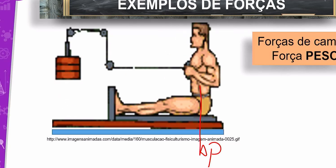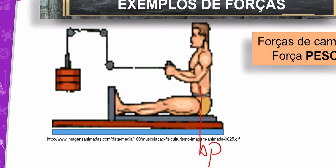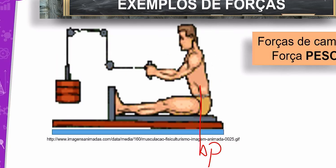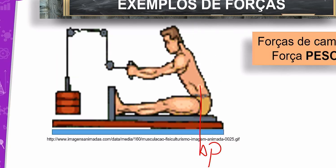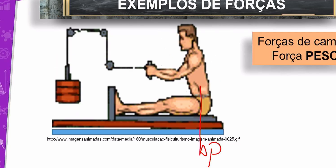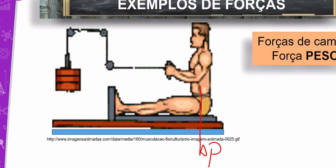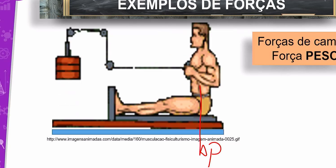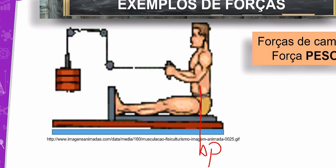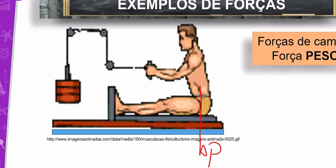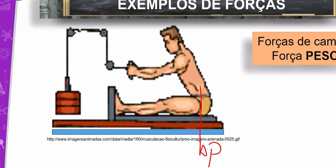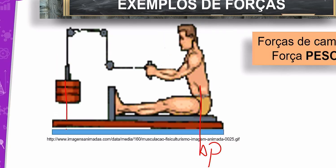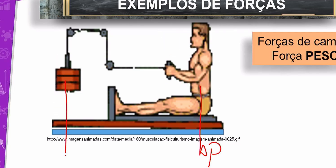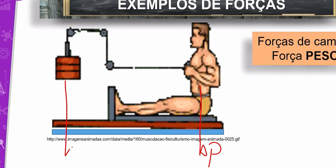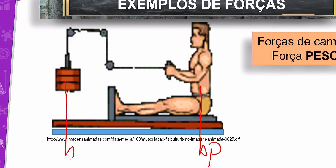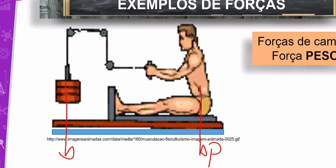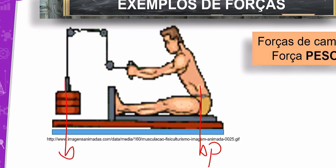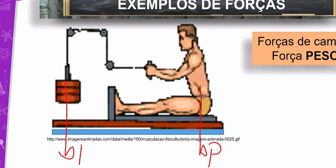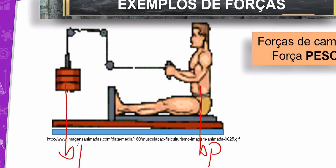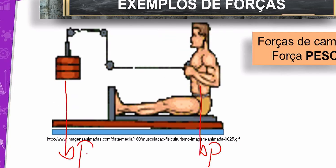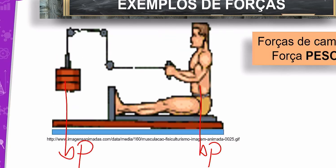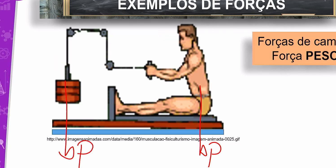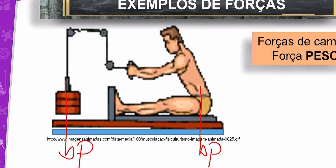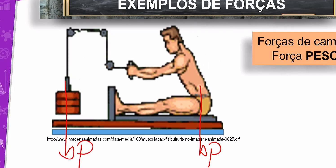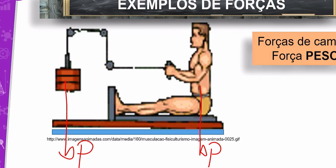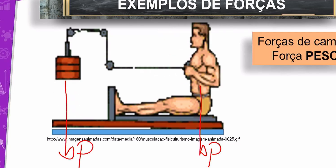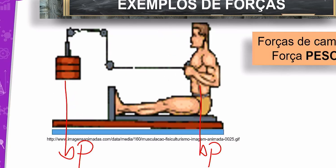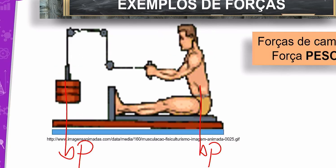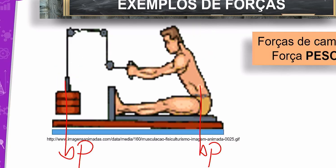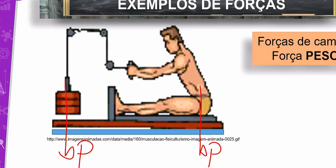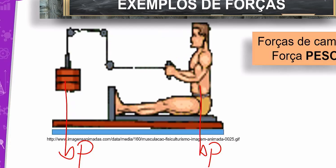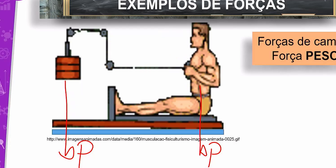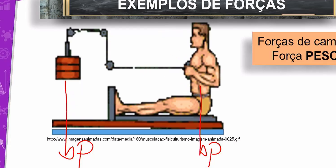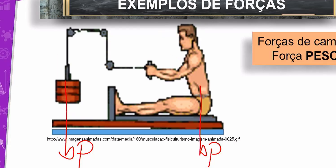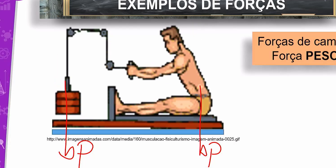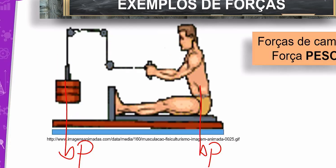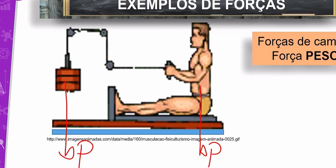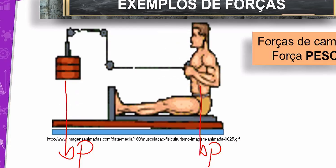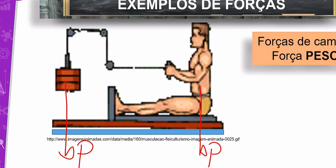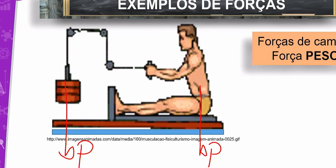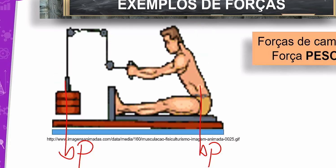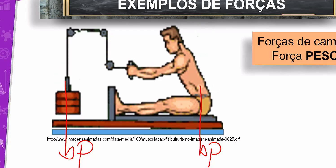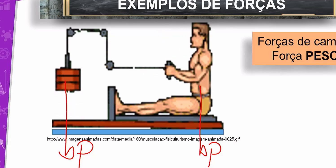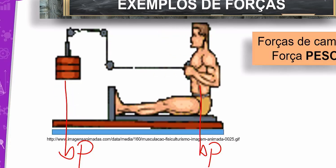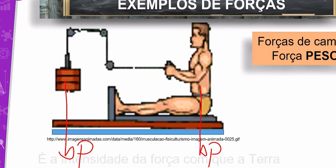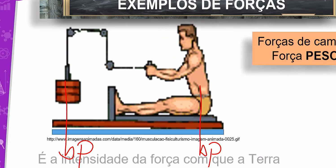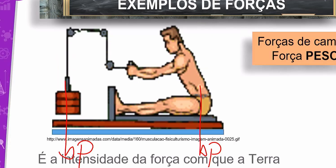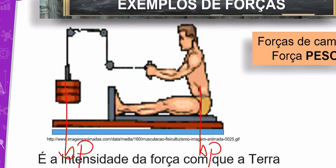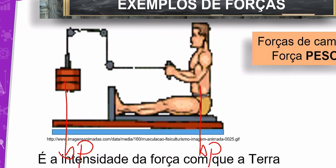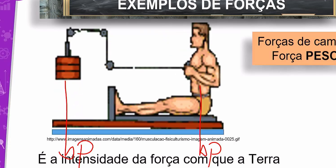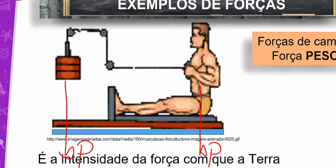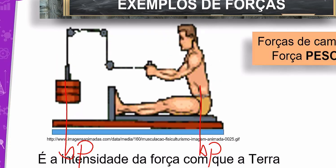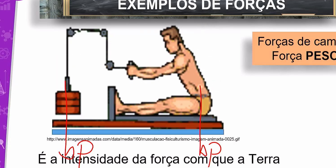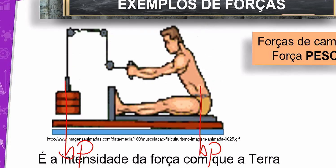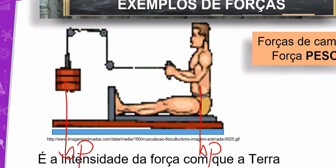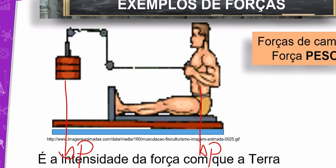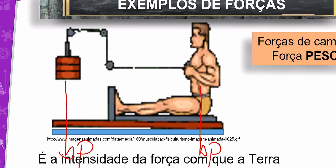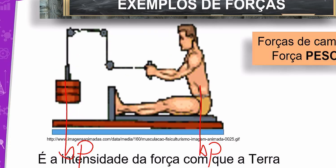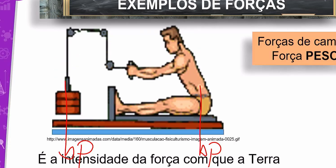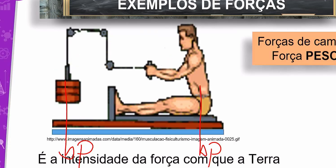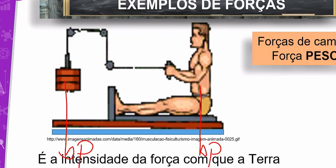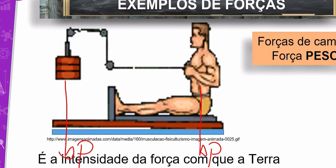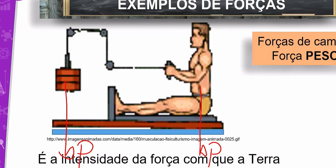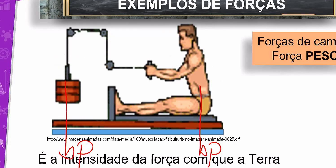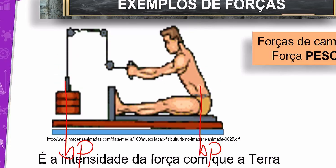O peso que ele quer levantar possui também uma força-peso. Exatamente. Então, é um exemplo de força, tá, gente?